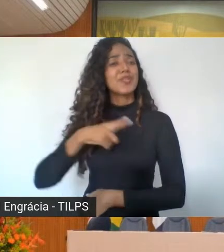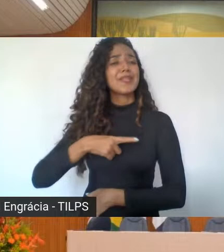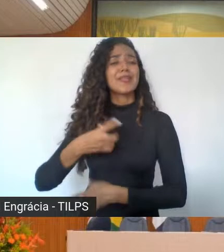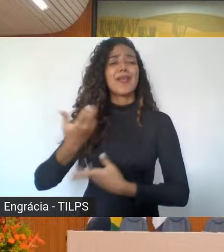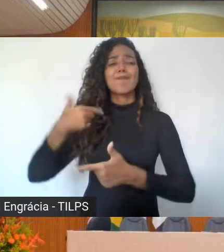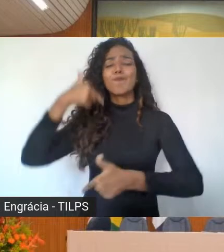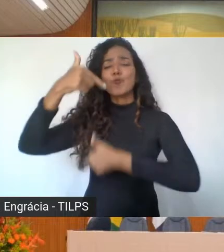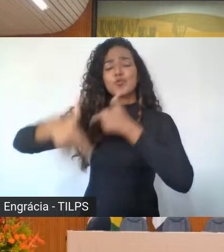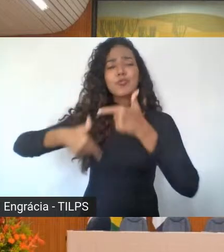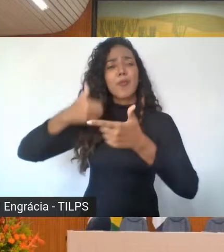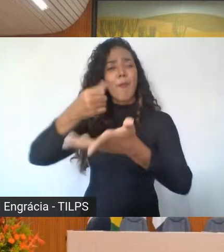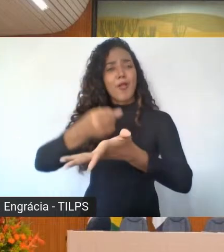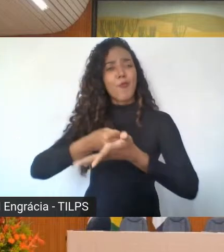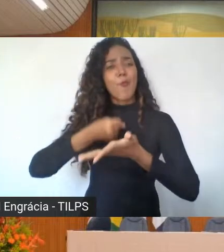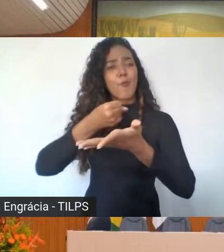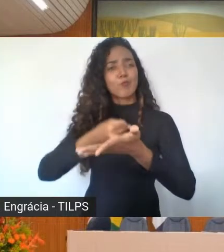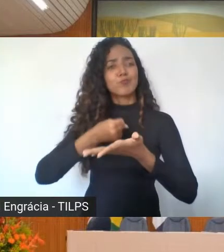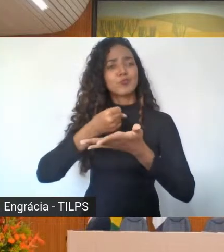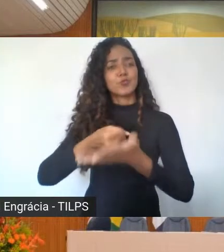no falecimento.